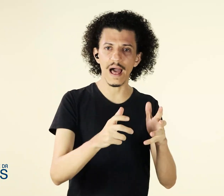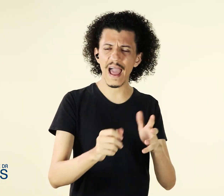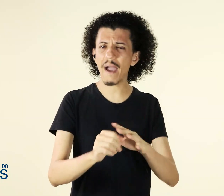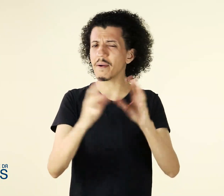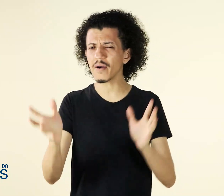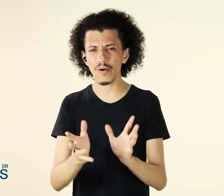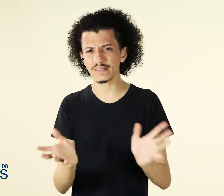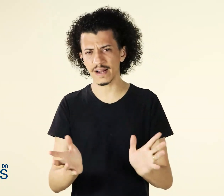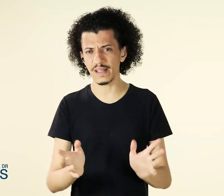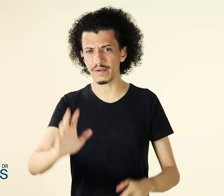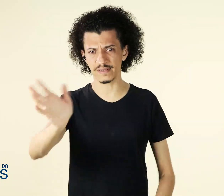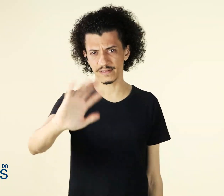é a mesma coisa na Libras.